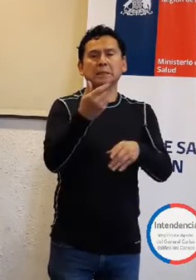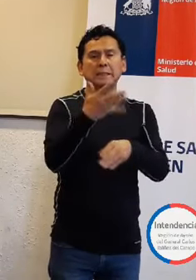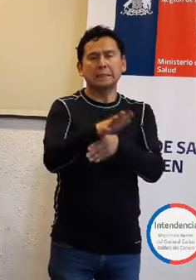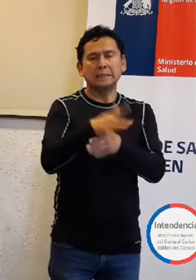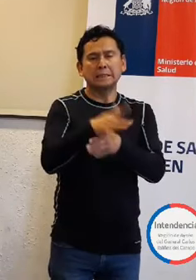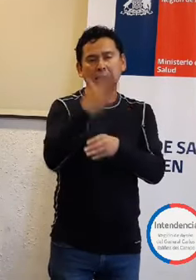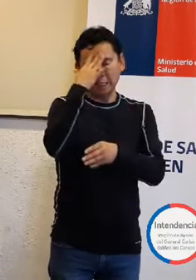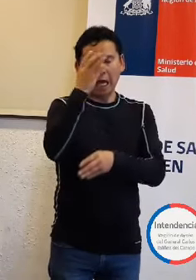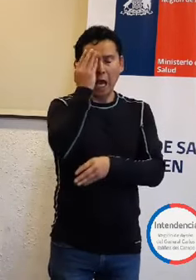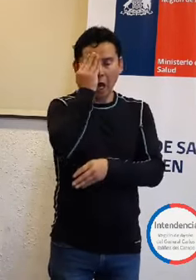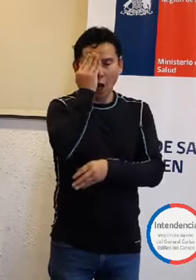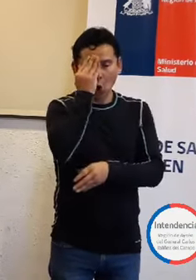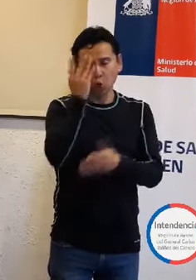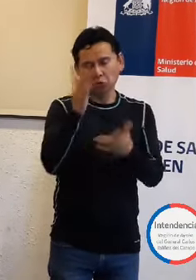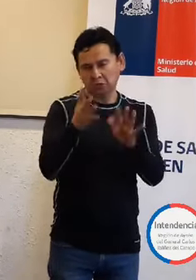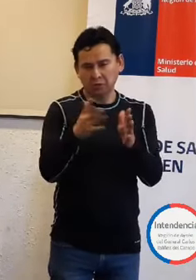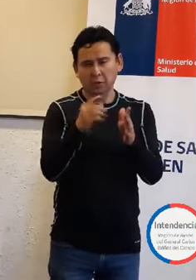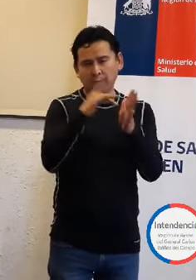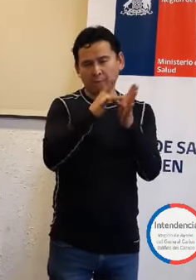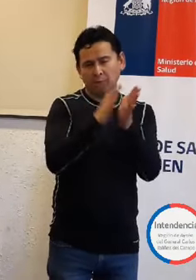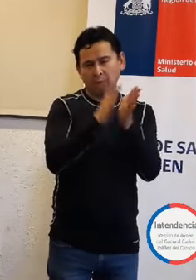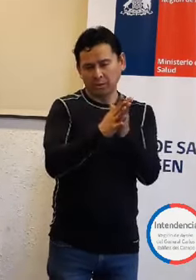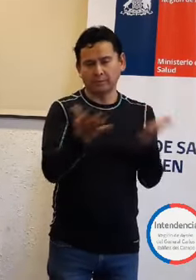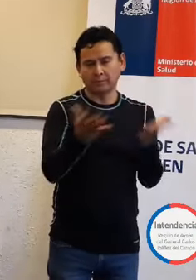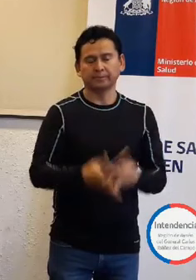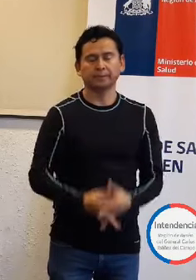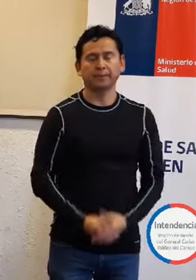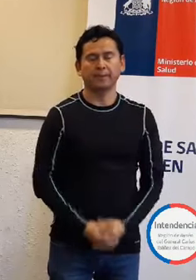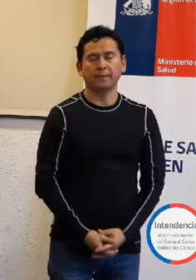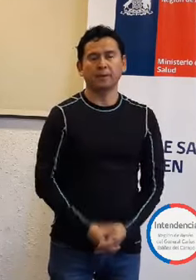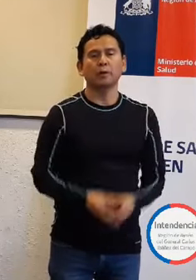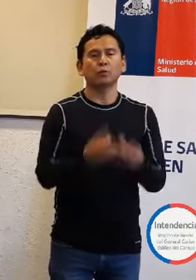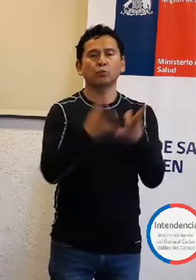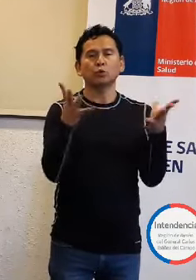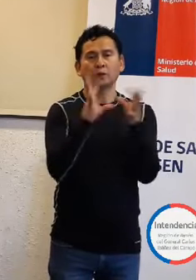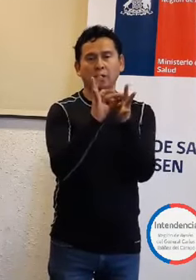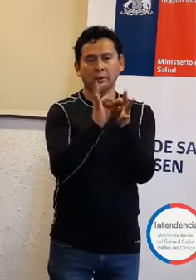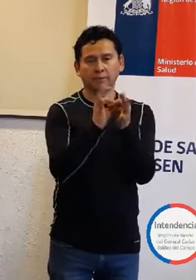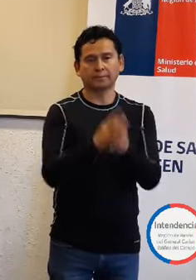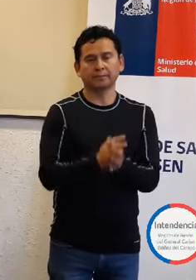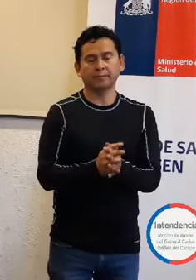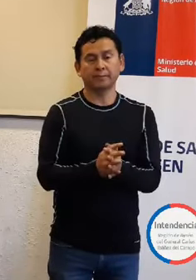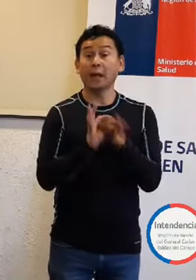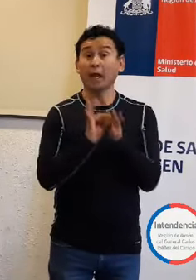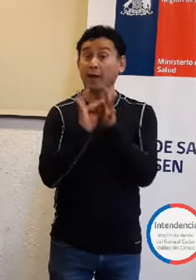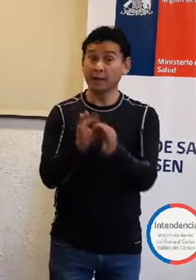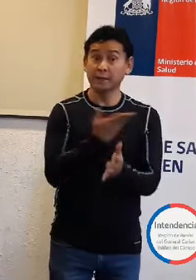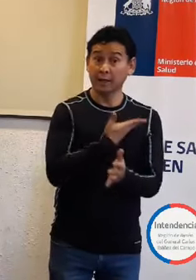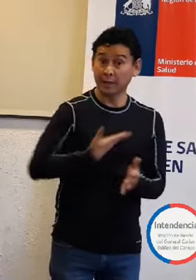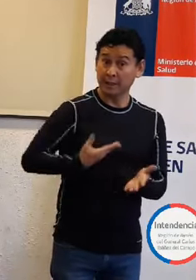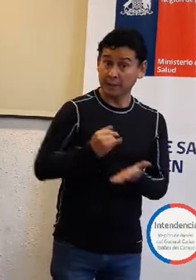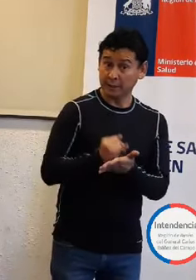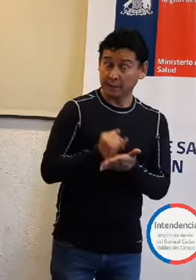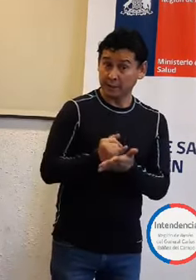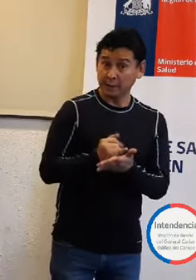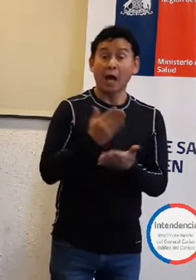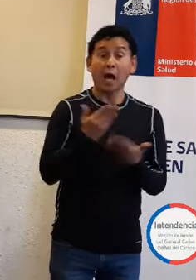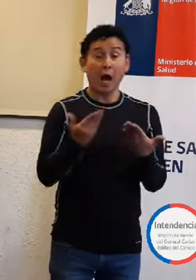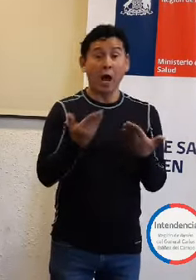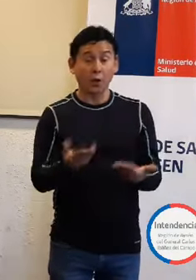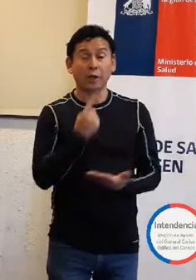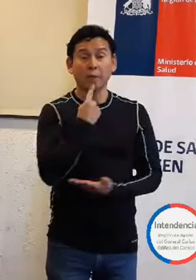agosto a las pymes que resulten beneficiadas. Muchas gracias. Gracias a usted, Intendente, y como ya es habitual vamos a dar